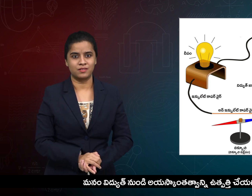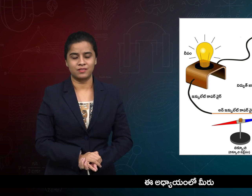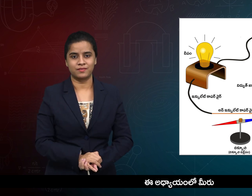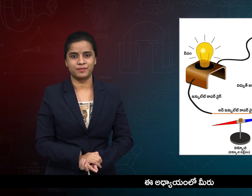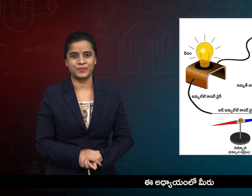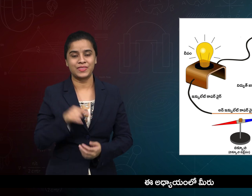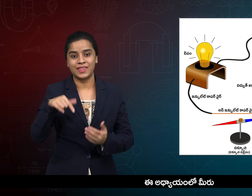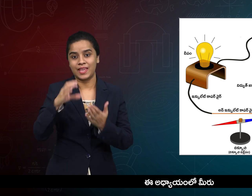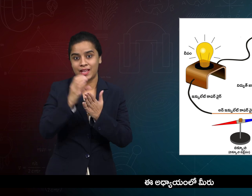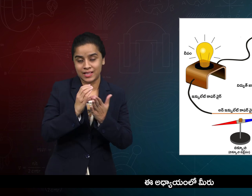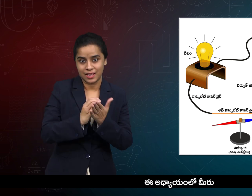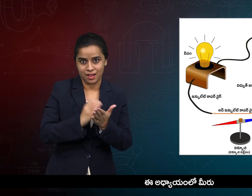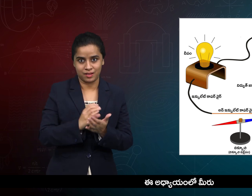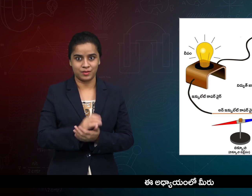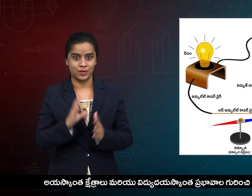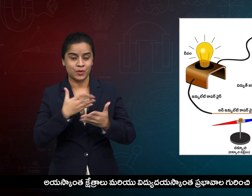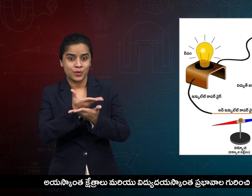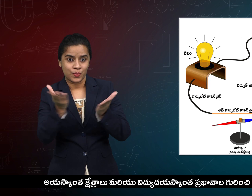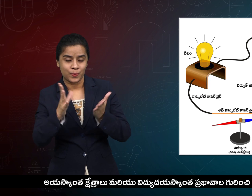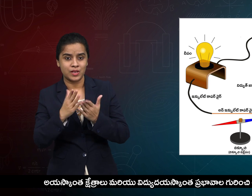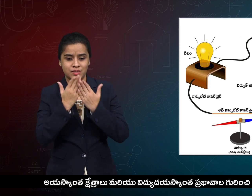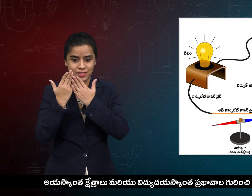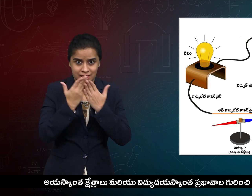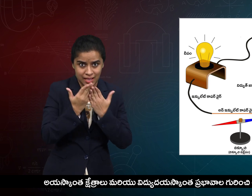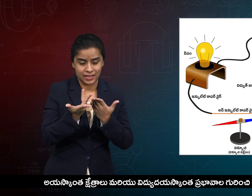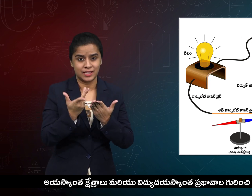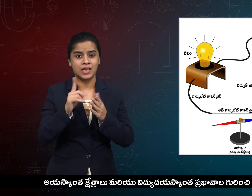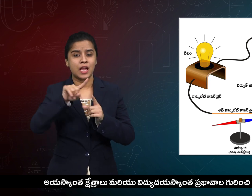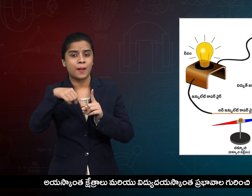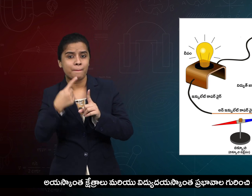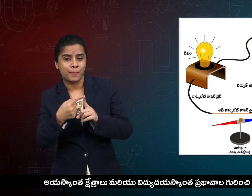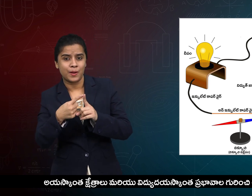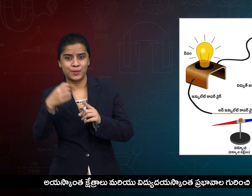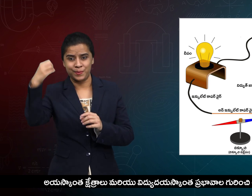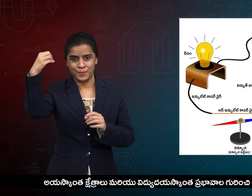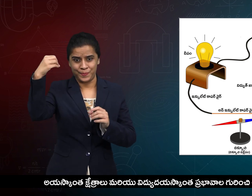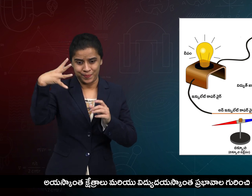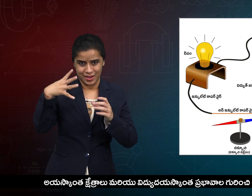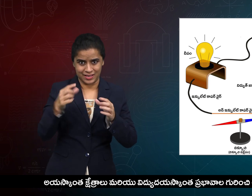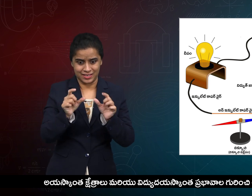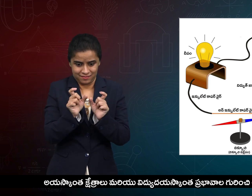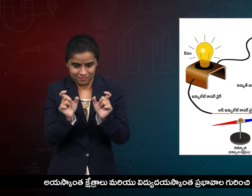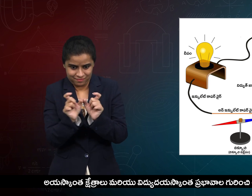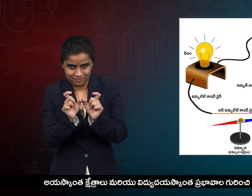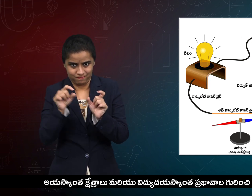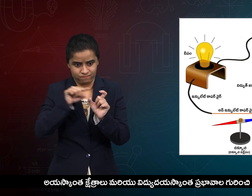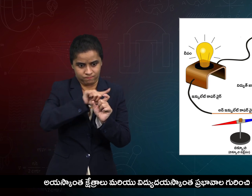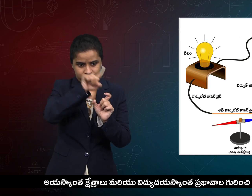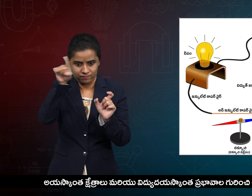ఈ అధ్యాయంలో మీరు అయస్కాంత క్షేత్రాలు మరియు విద్యుదయస్కాంత ప్రభావాల గురించి అధ్యయనం